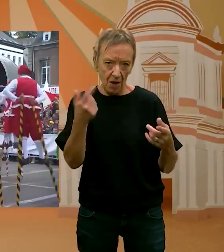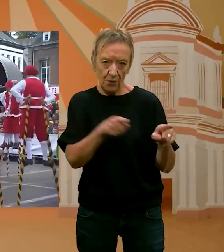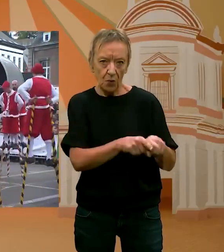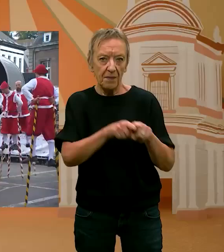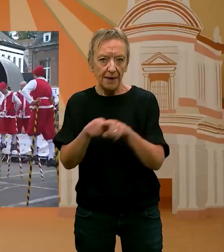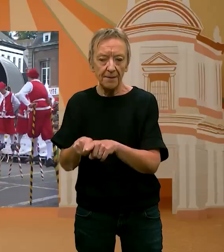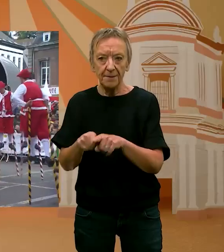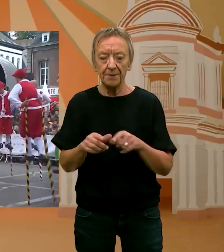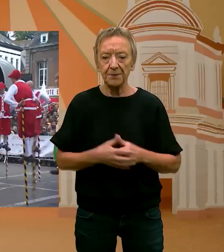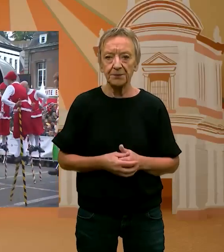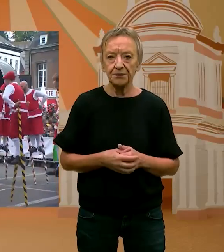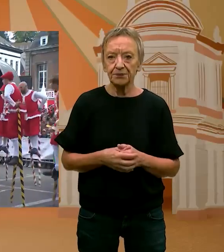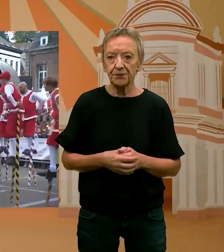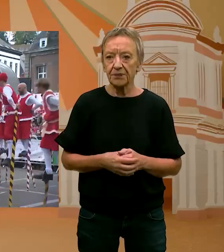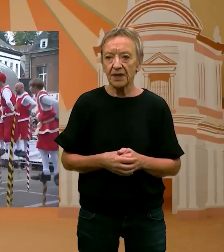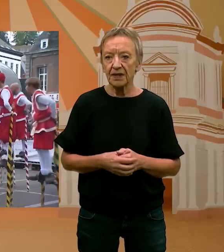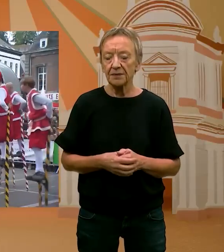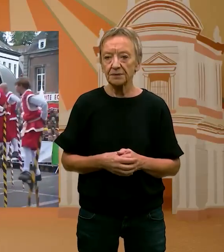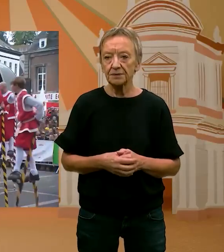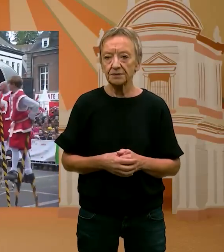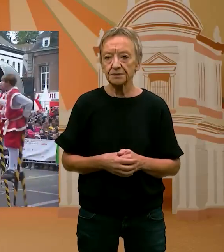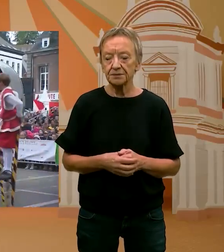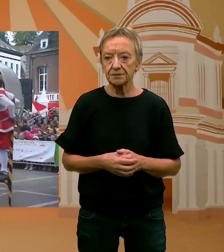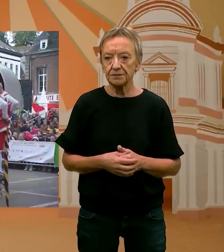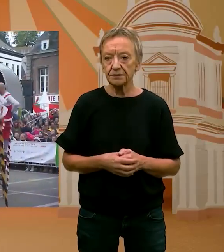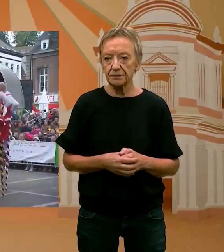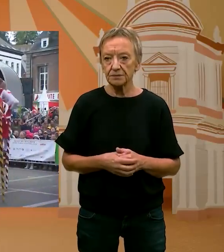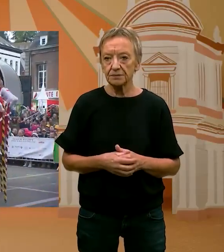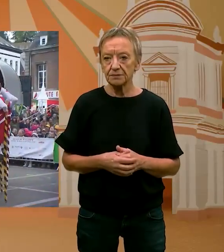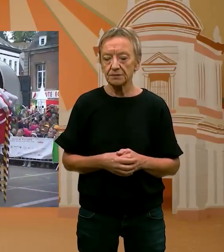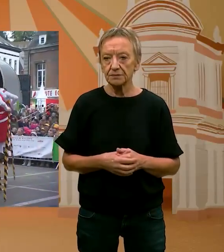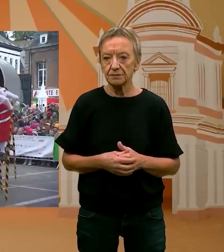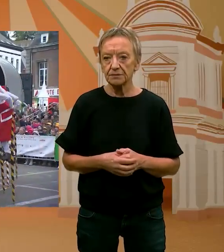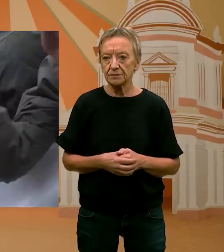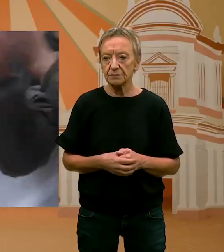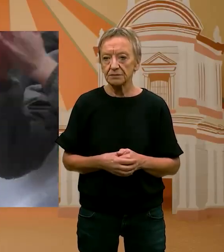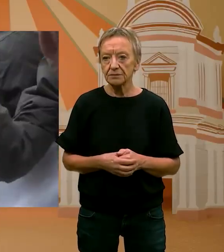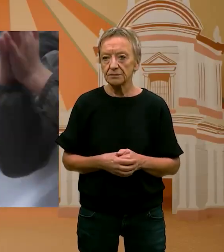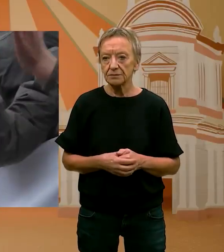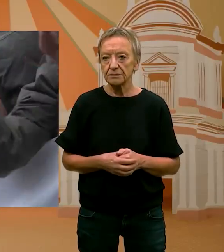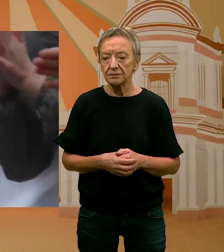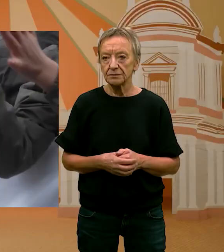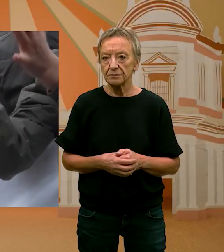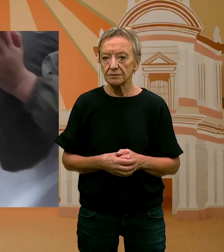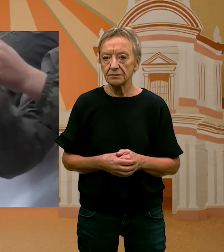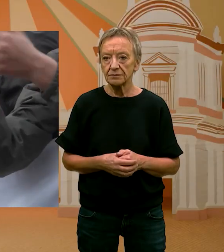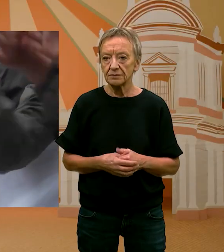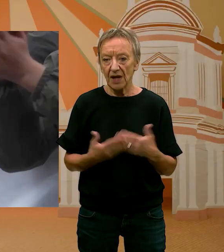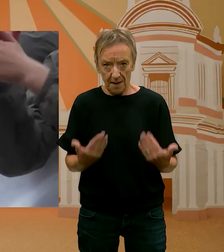couleurs d'échasse différentes. Vous l'avez compris. Oui, là ça se regarde un peu plus. Il y a des petits coups qui se donnent. On a quasiment les deux